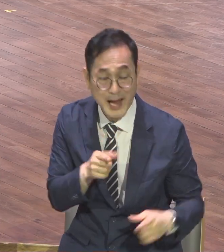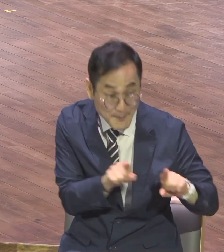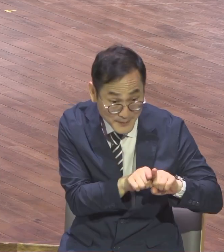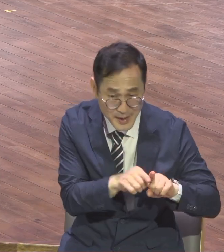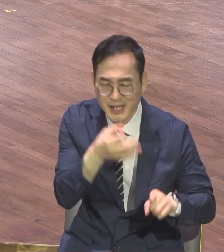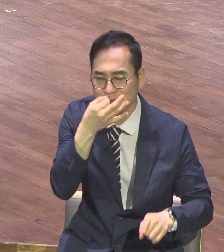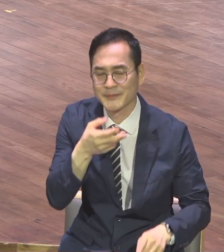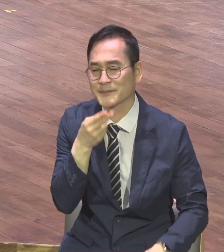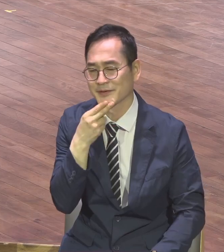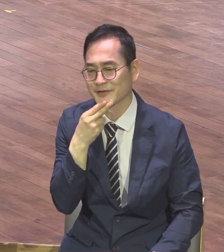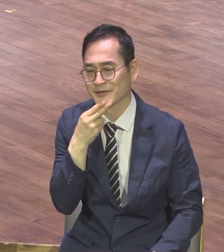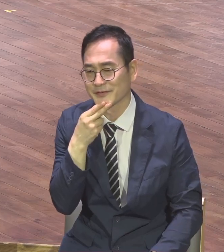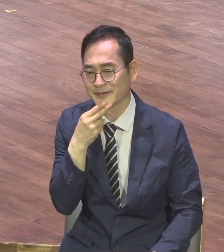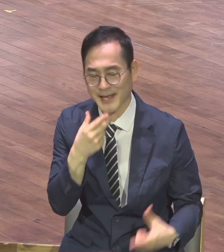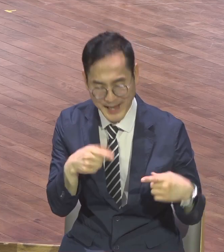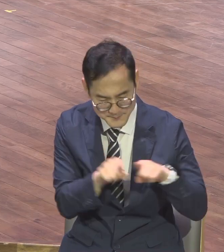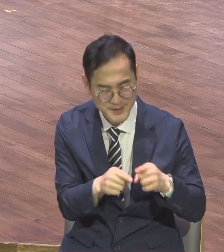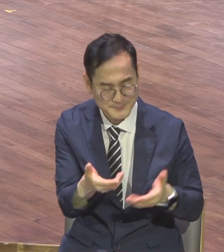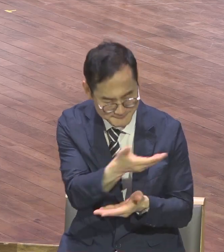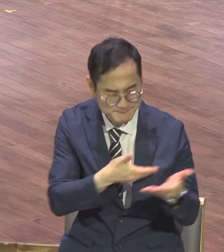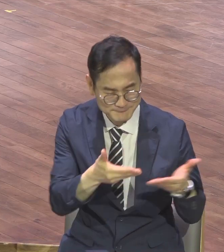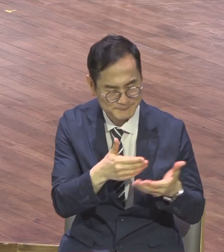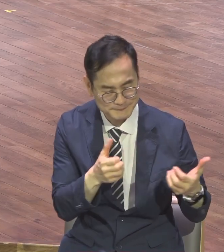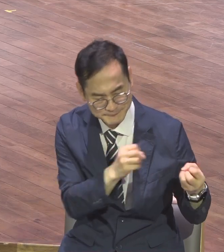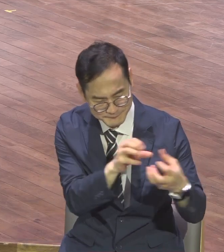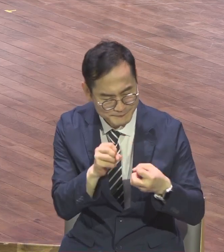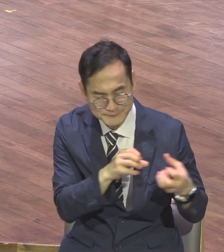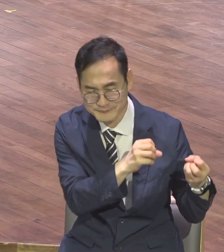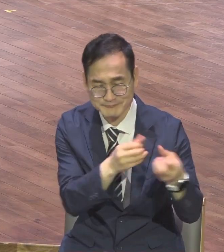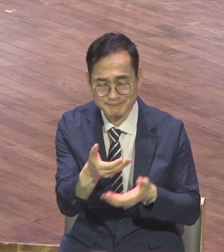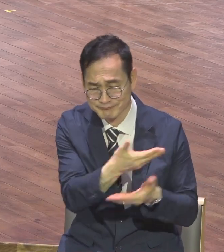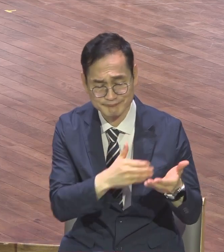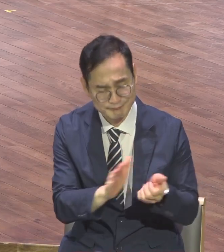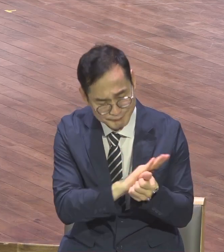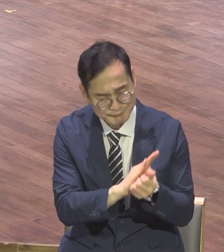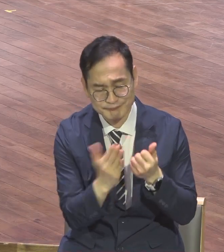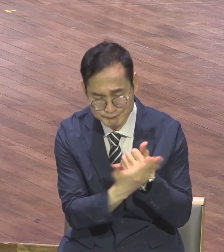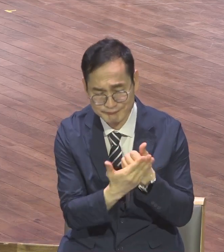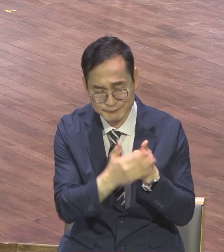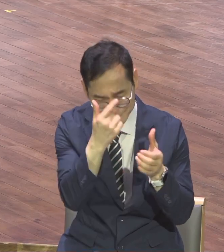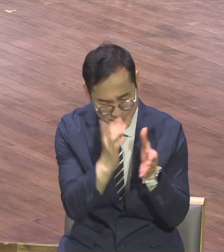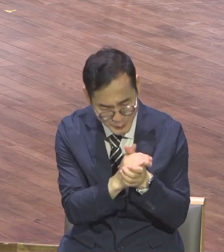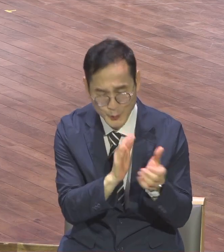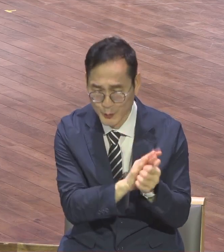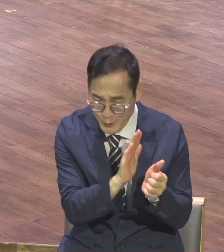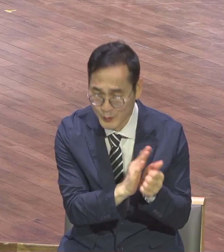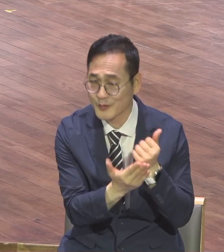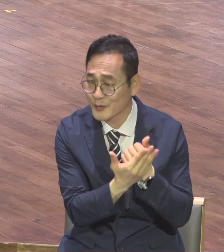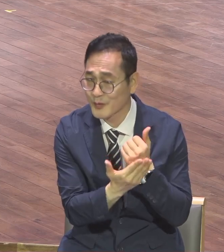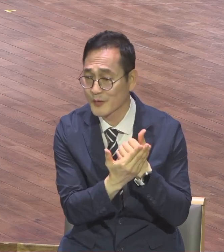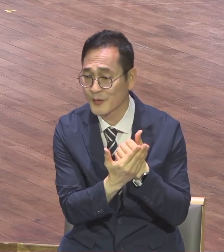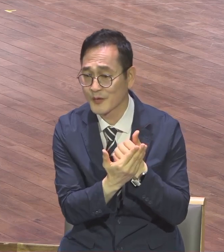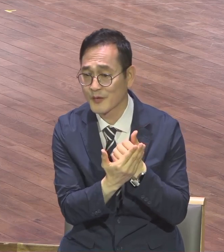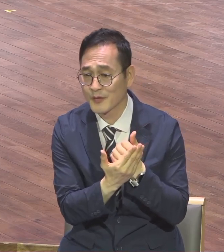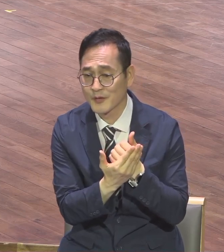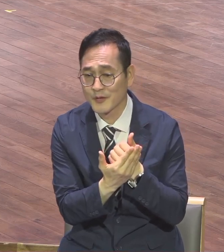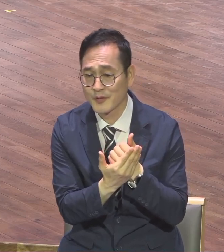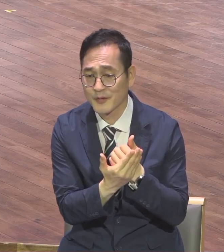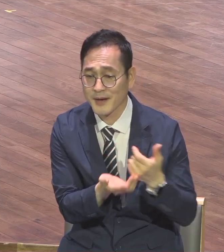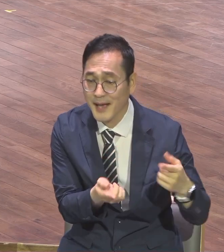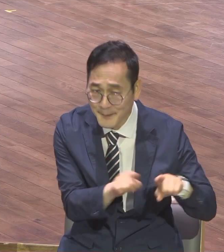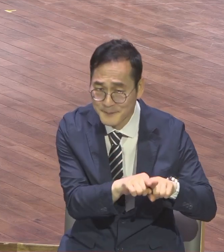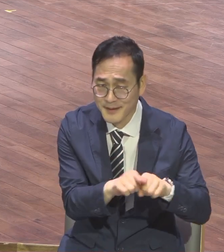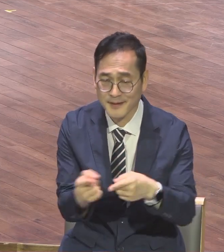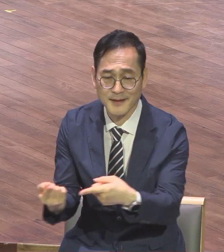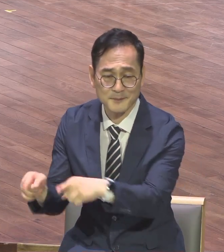함께 같이 포럼하고 같이 위로하고 서로 격려하고 서로 함께 기도하고 함께 마음을 같이